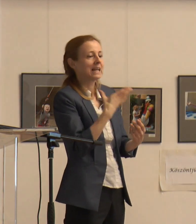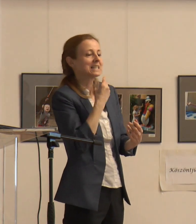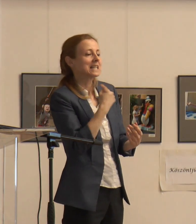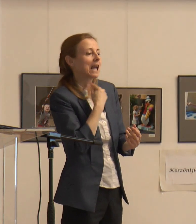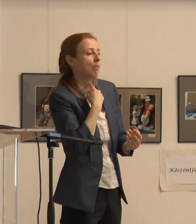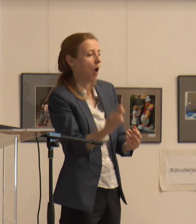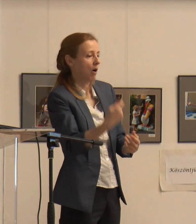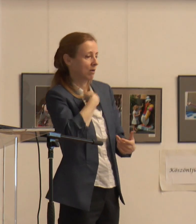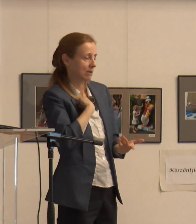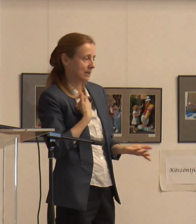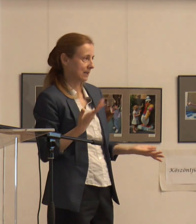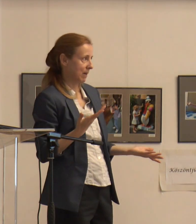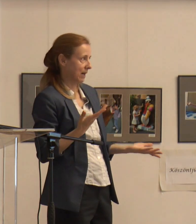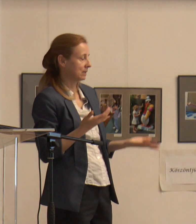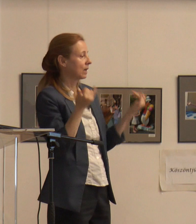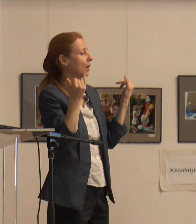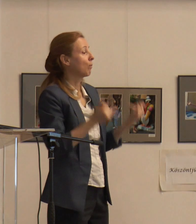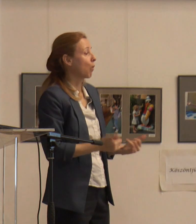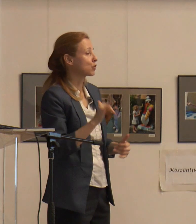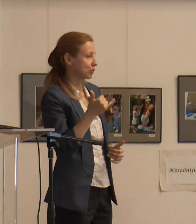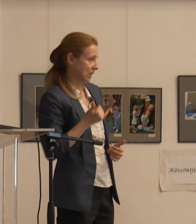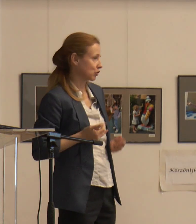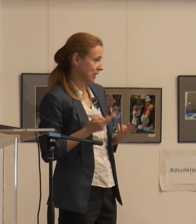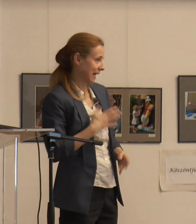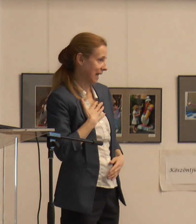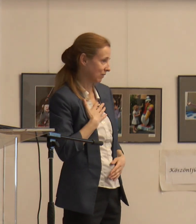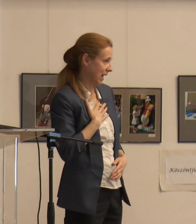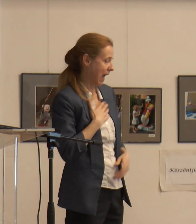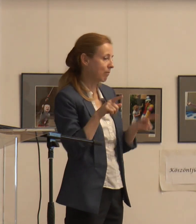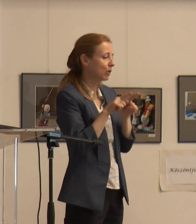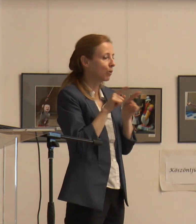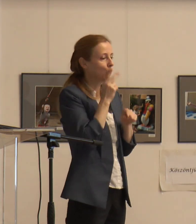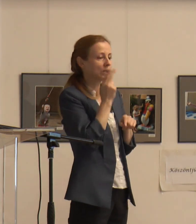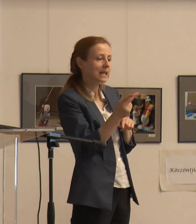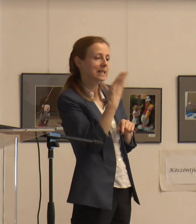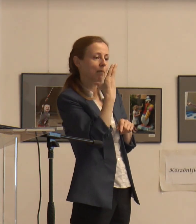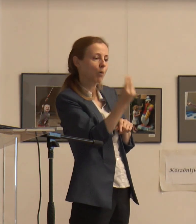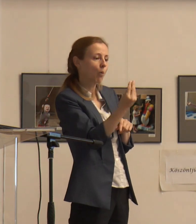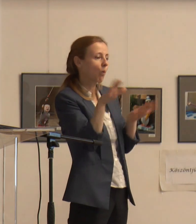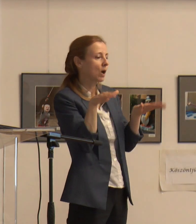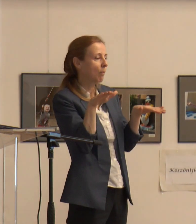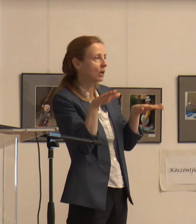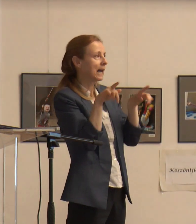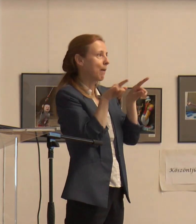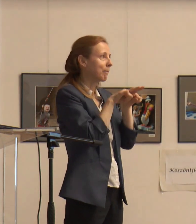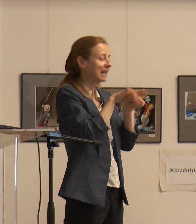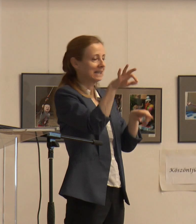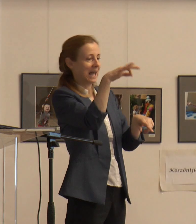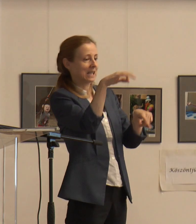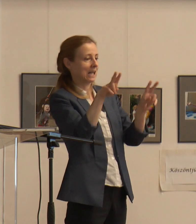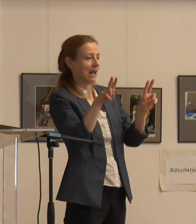áll. Mostan is kedvelem, és úgy tekintem én a gólya maradat, mint egyetlen